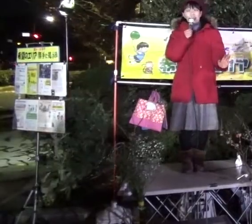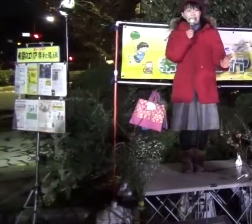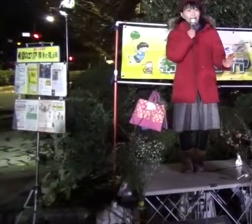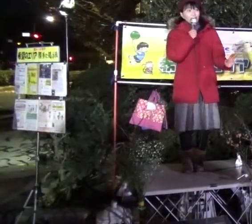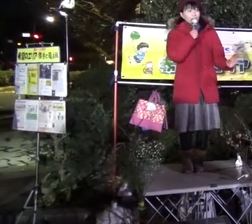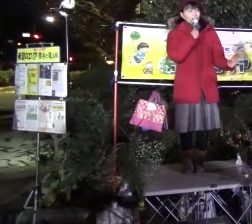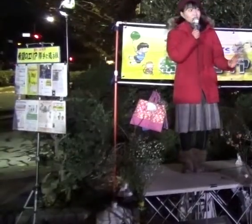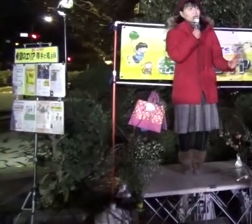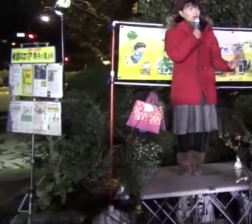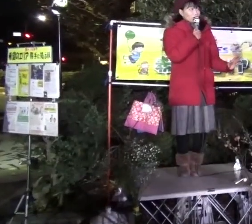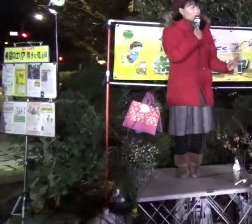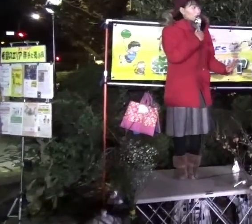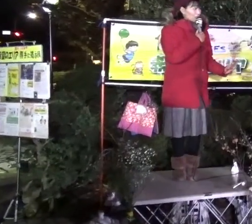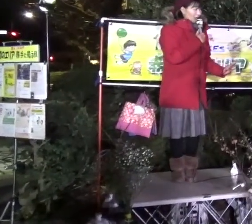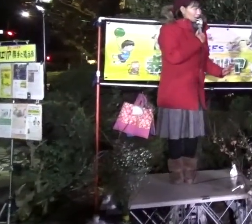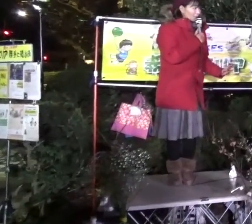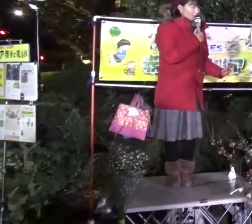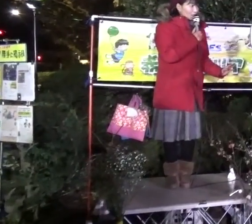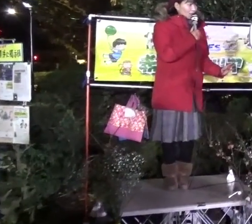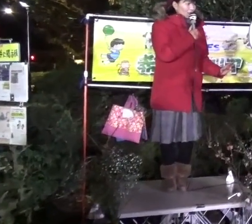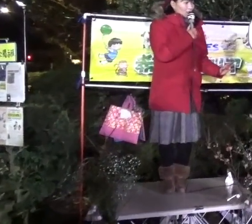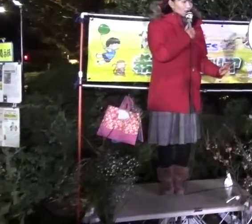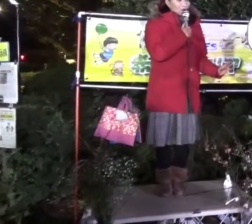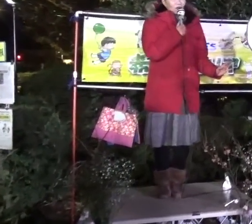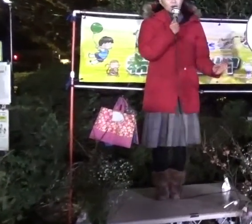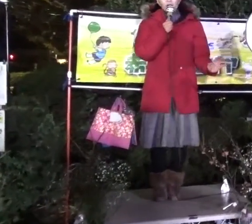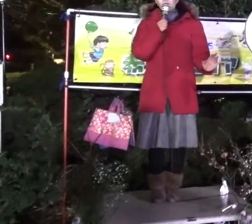よいよ今日でおしまいということで、はい、